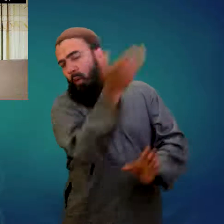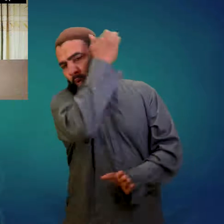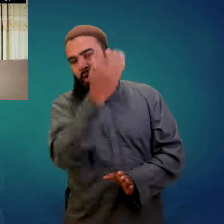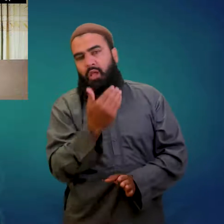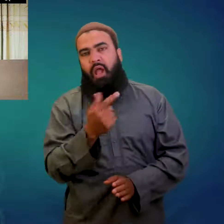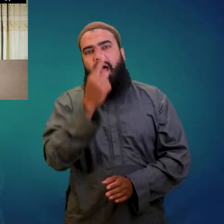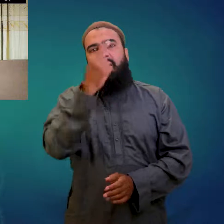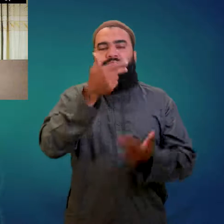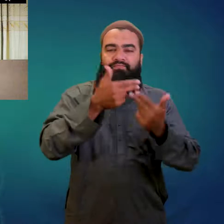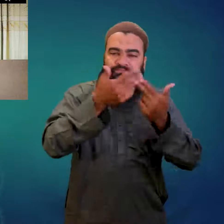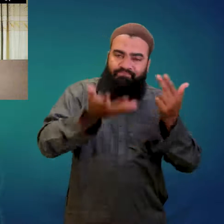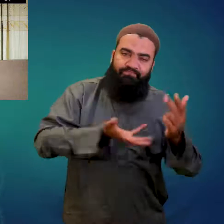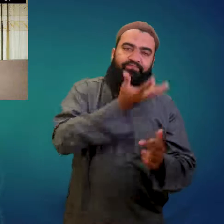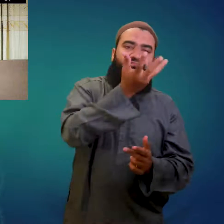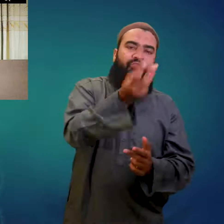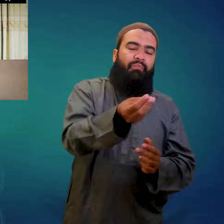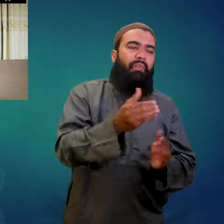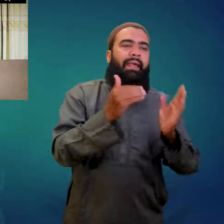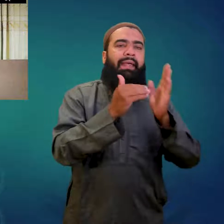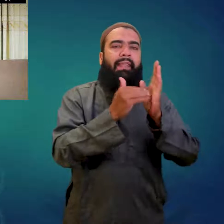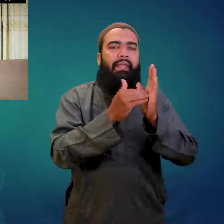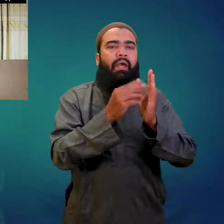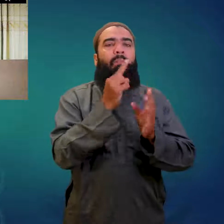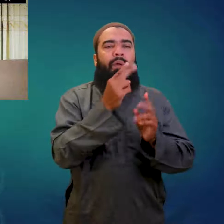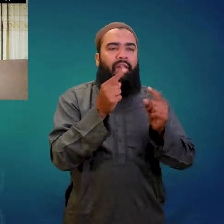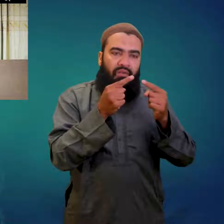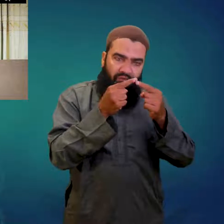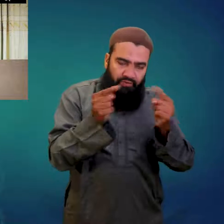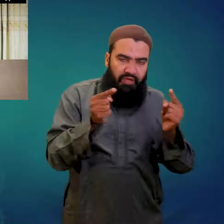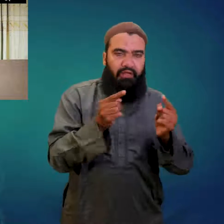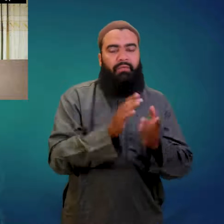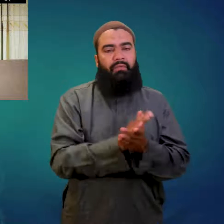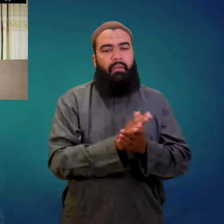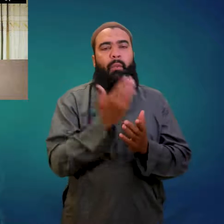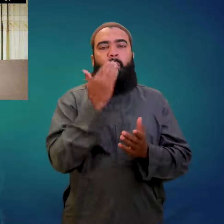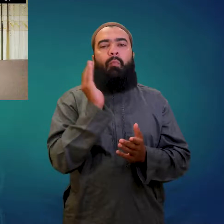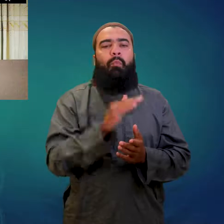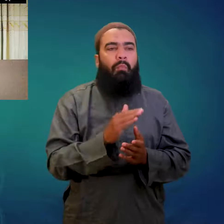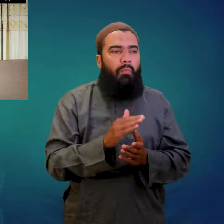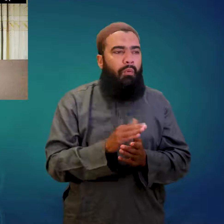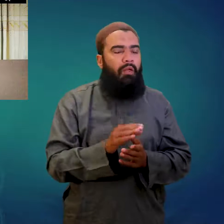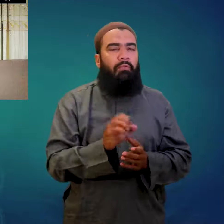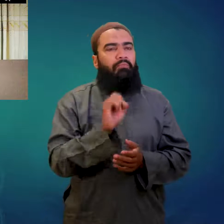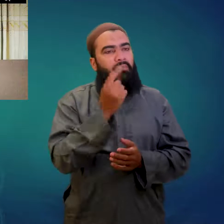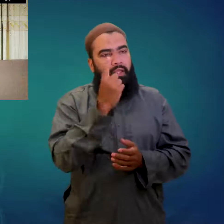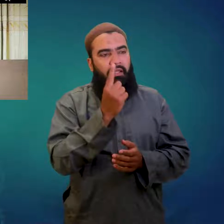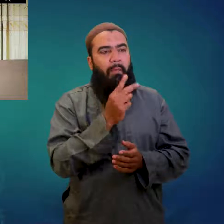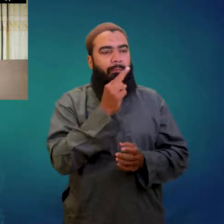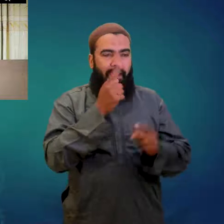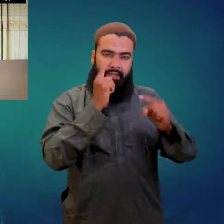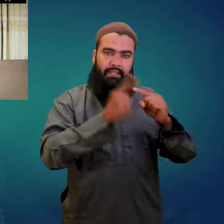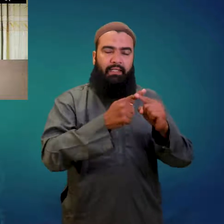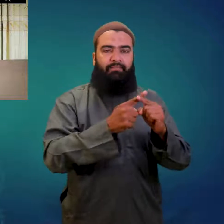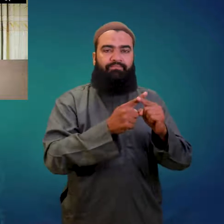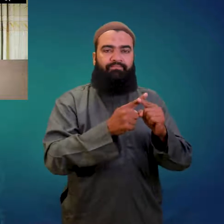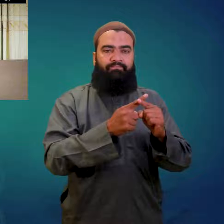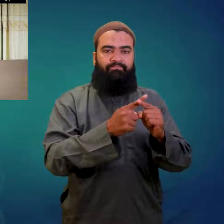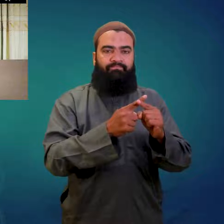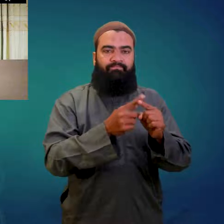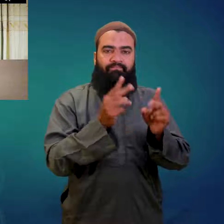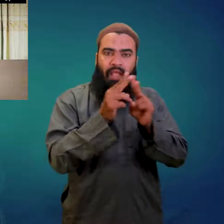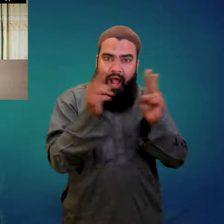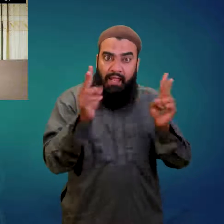کی اصلاح 2 طرح سے فرمائی گئی۔ ایک یہ کہ اس رسم کو ناجائز اور گناہ قرار دیا